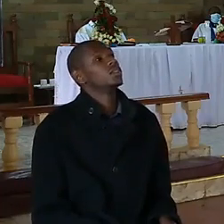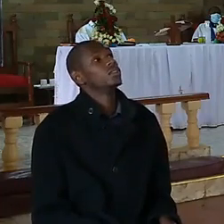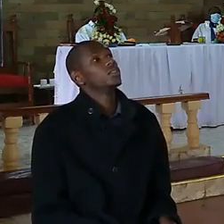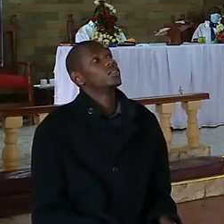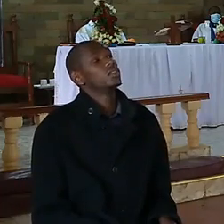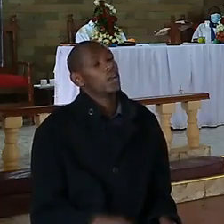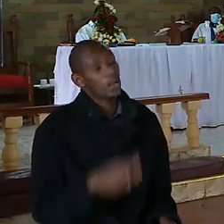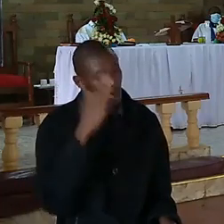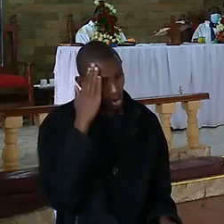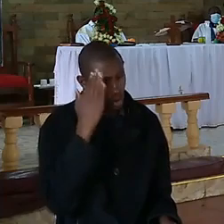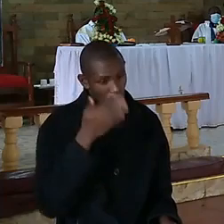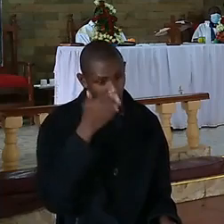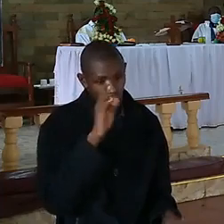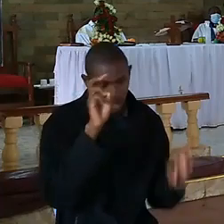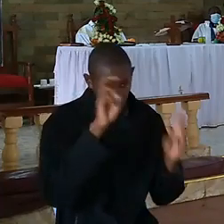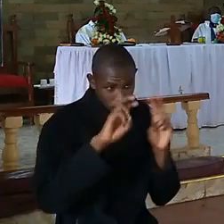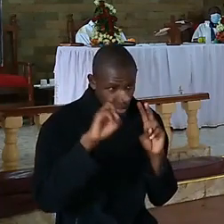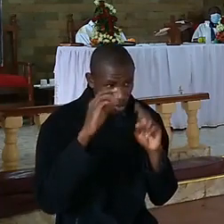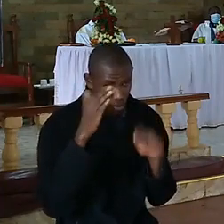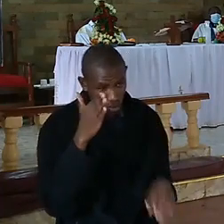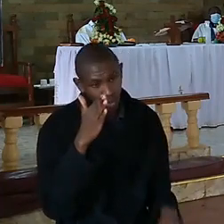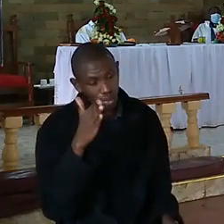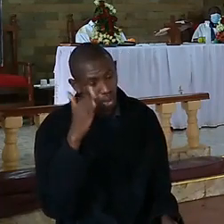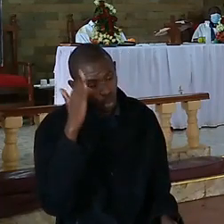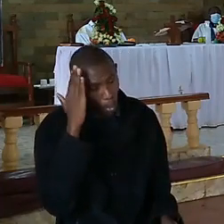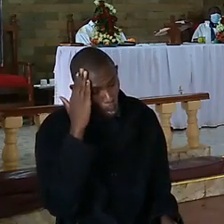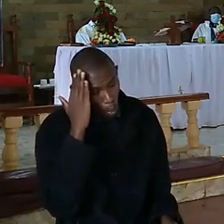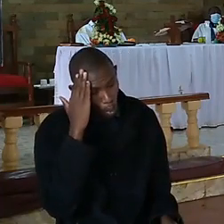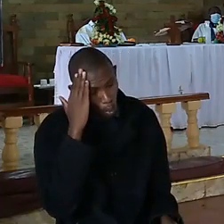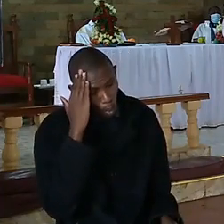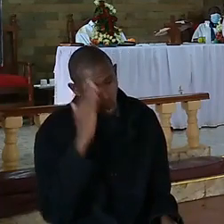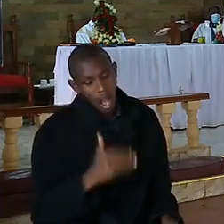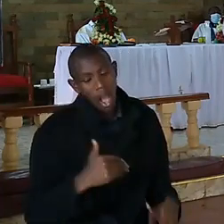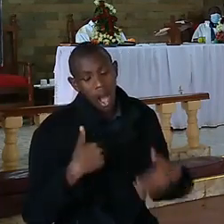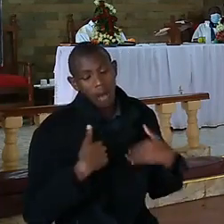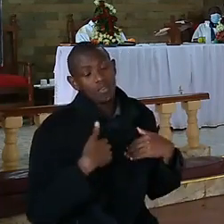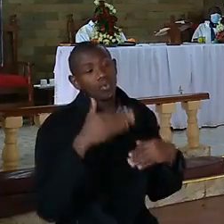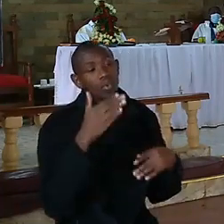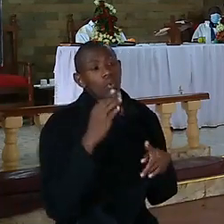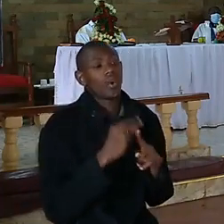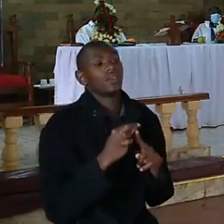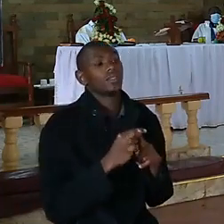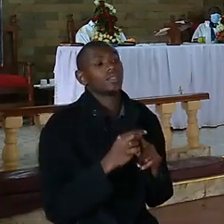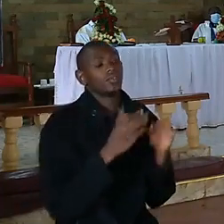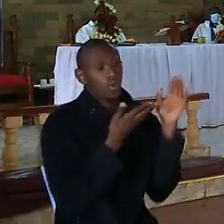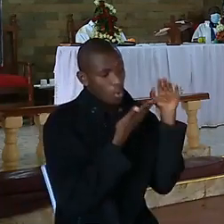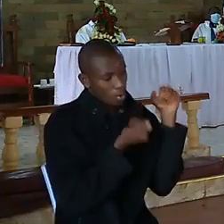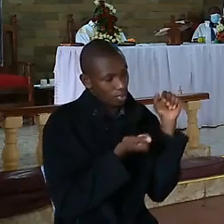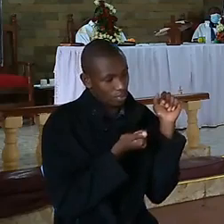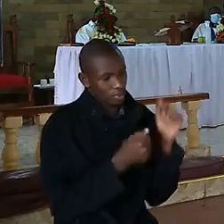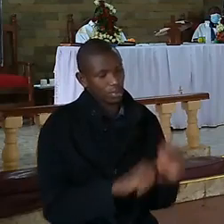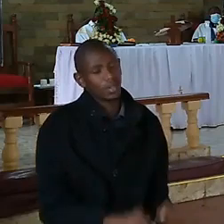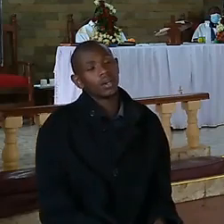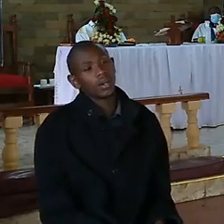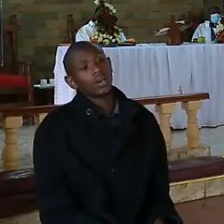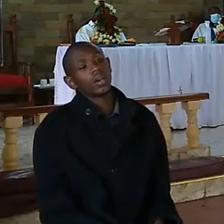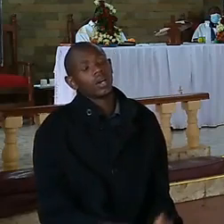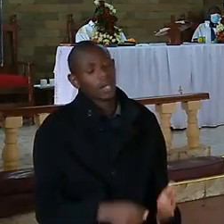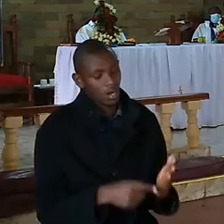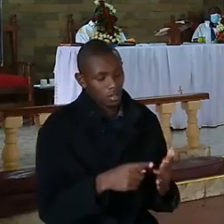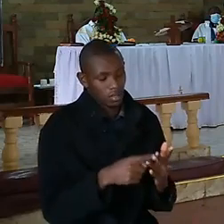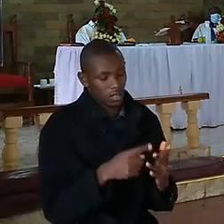umenye ngai ni arakuona ni aramenya na ari na kiugo giaku gia gukumiriria na tukigweta maundu maya mothe na